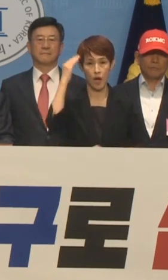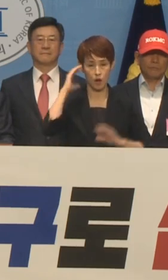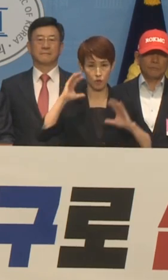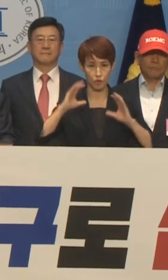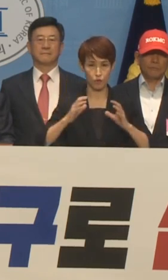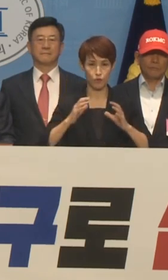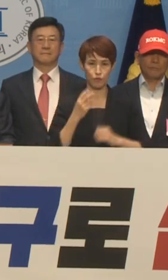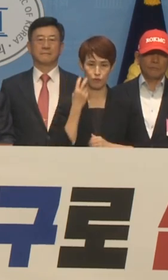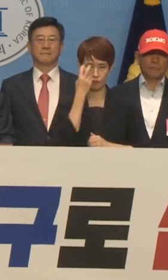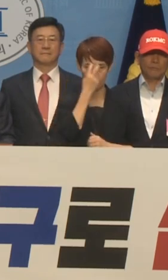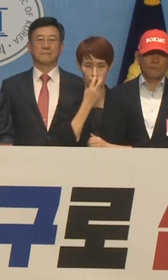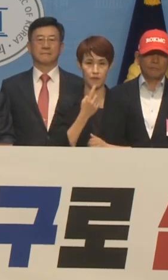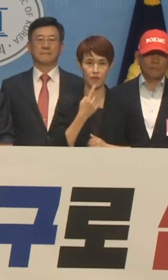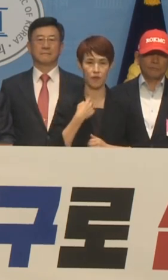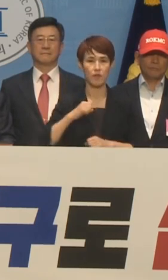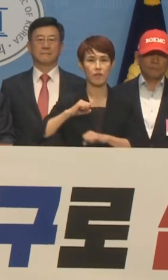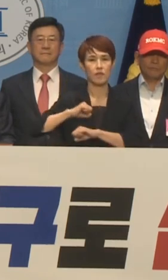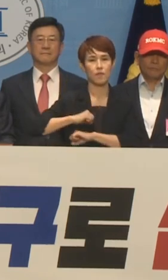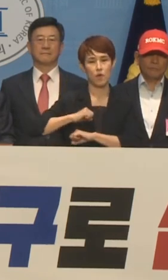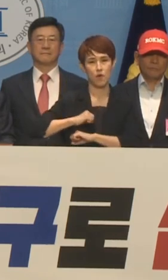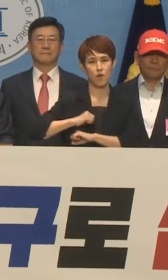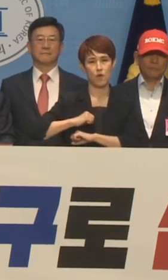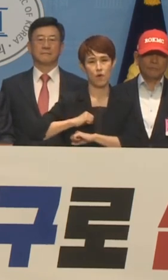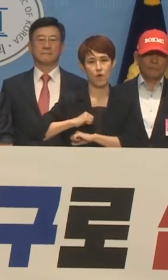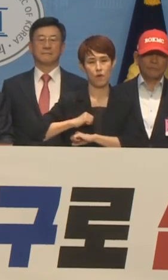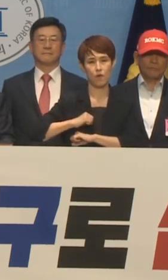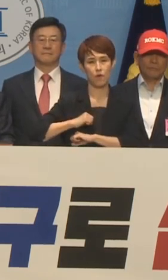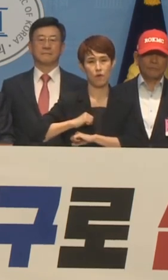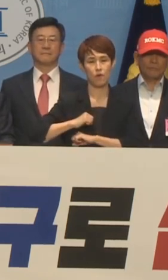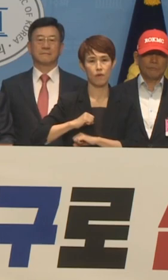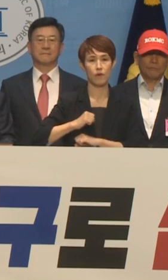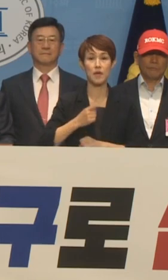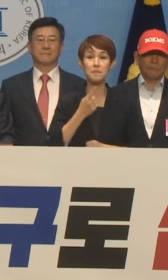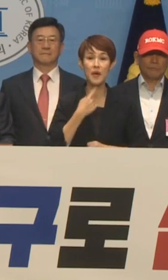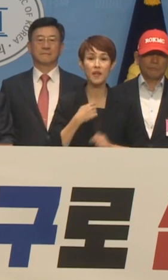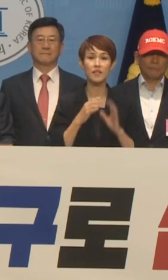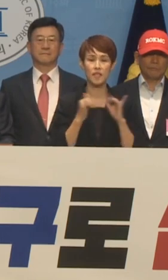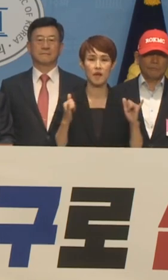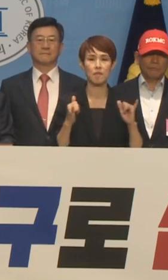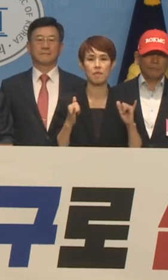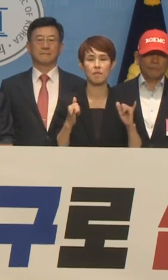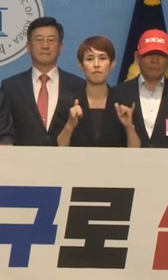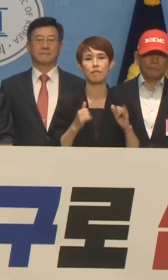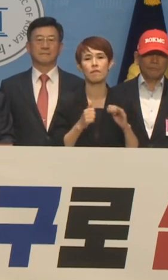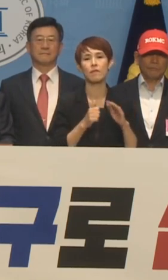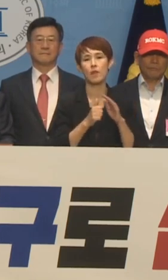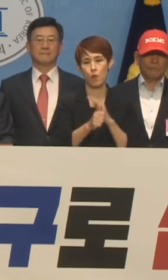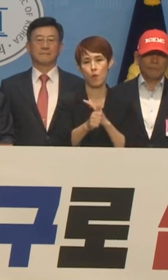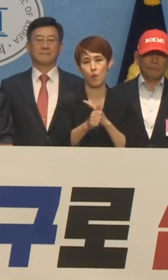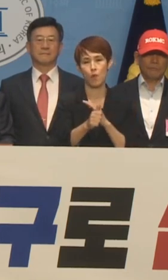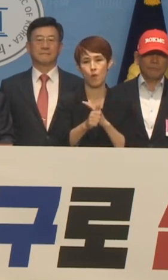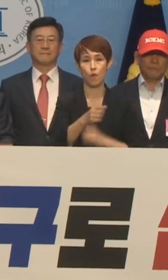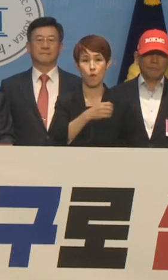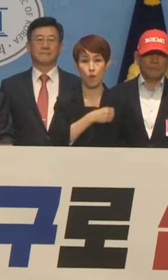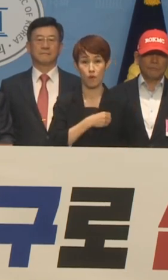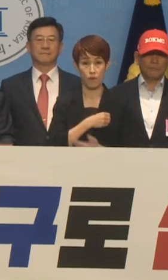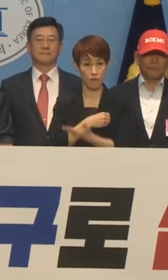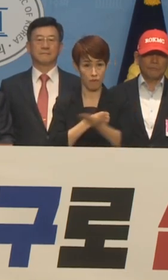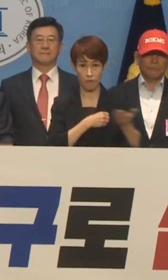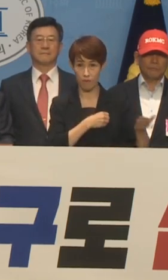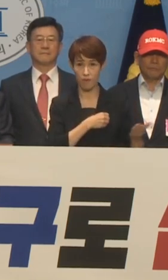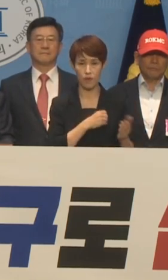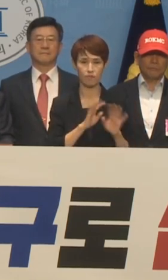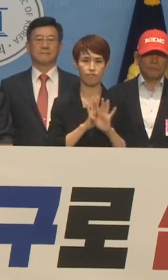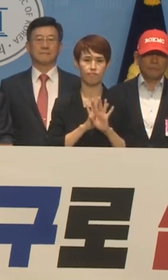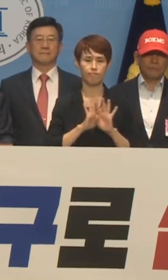수호 예비역 장성 상임 대표이신 김근태 장군님과 회원 여러분들이